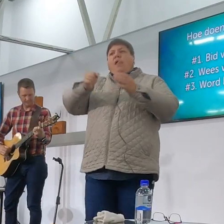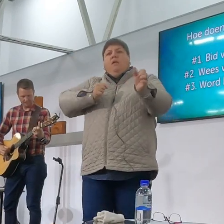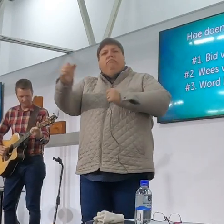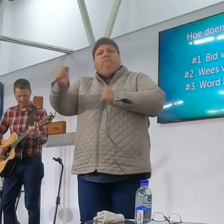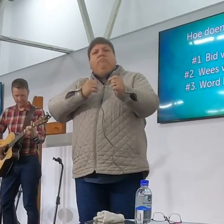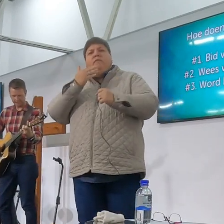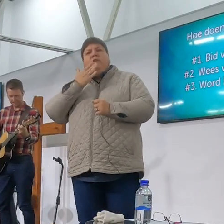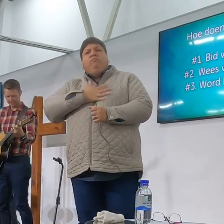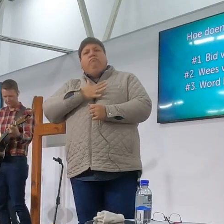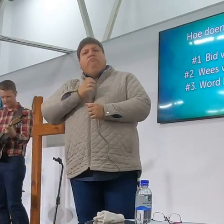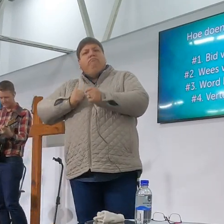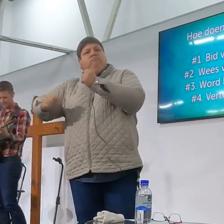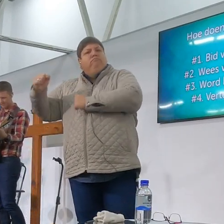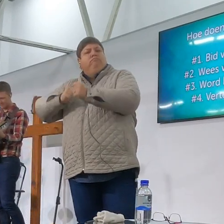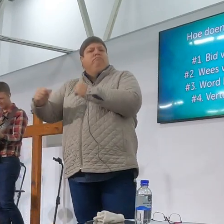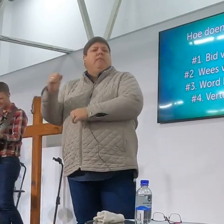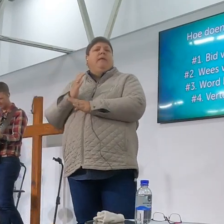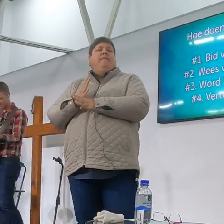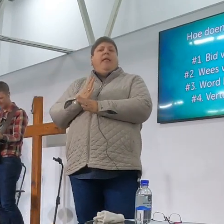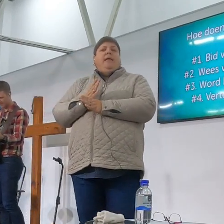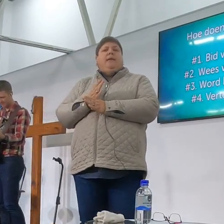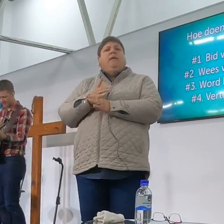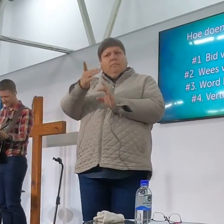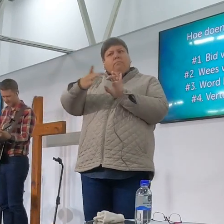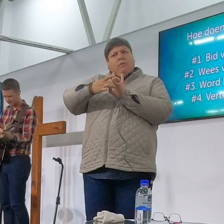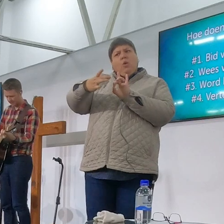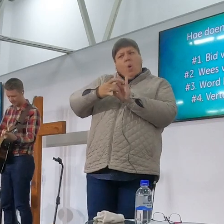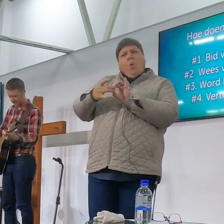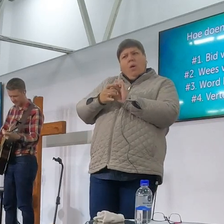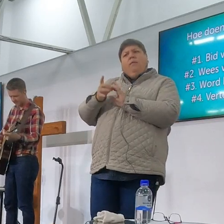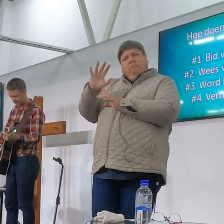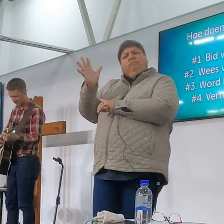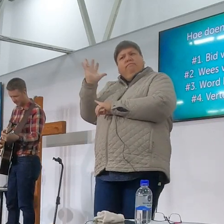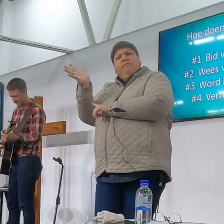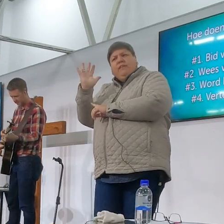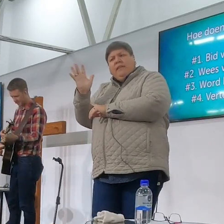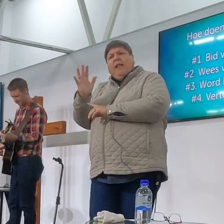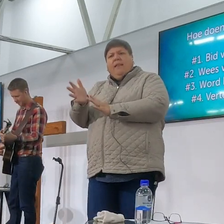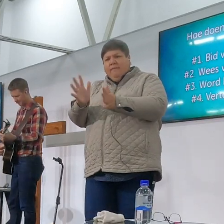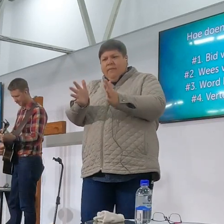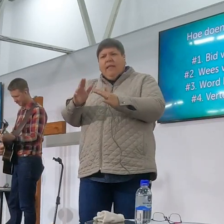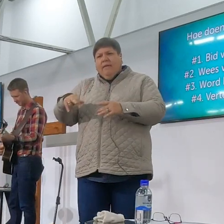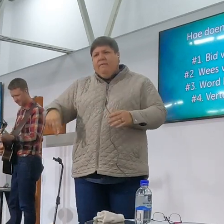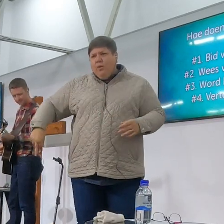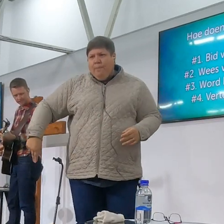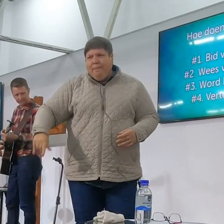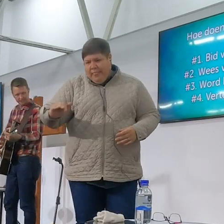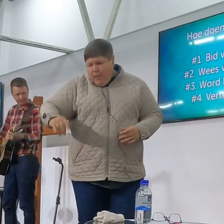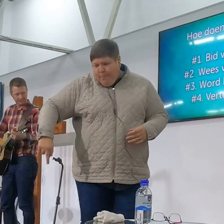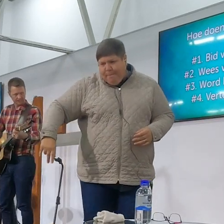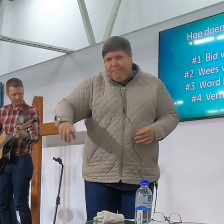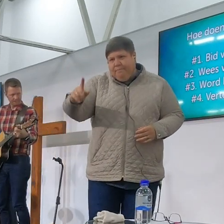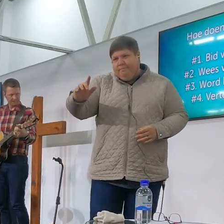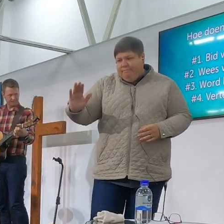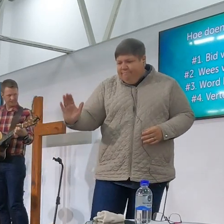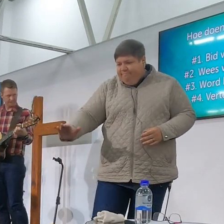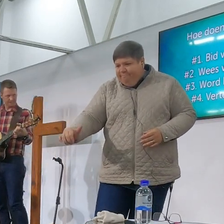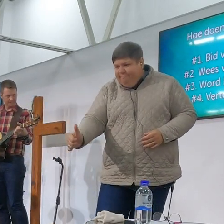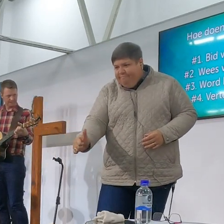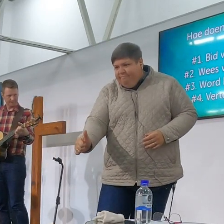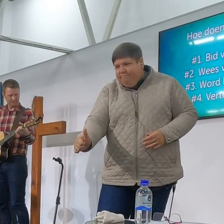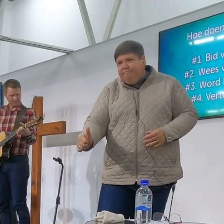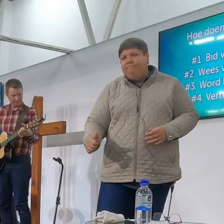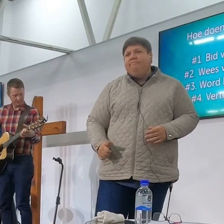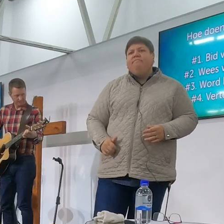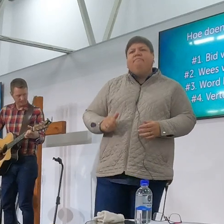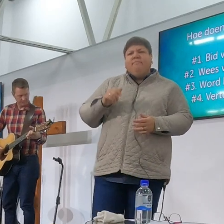arbeider. Ek wil hê jy moet betrokke raak. En dan wil ek ook hê jy moet hulle vertel. Weet jy, as 'n kind verby jou loop, man, jy